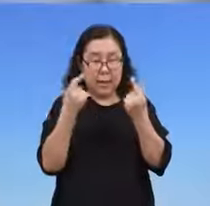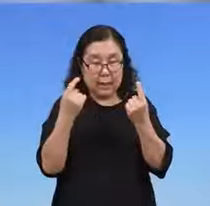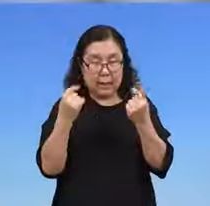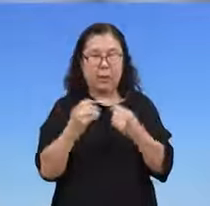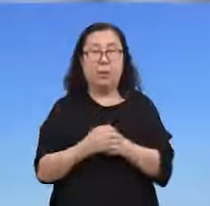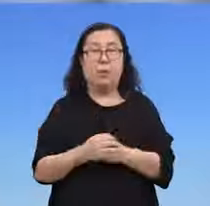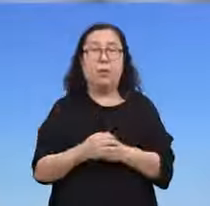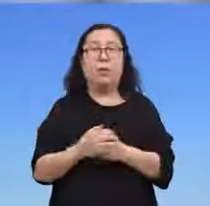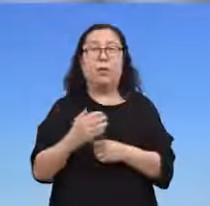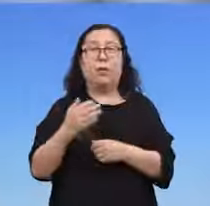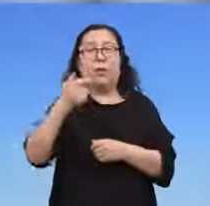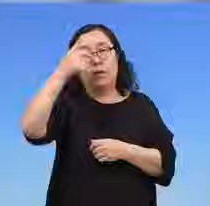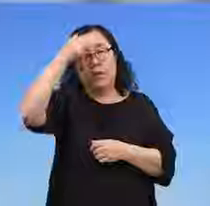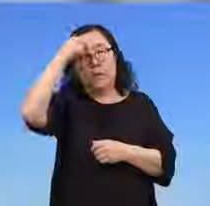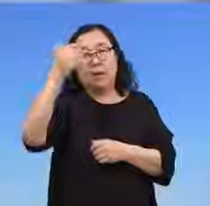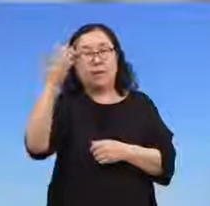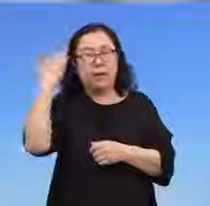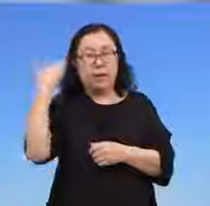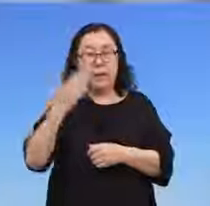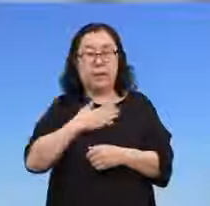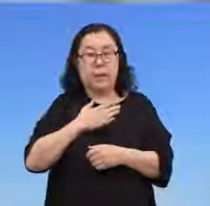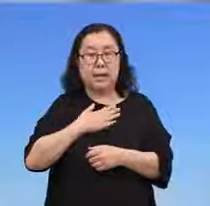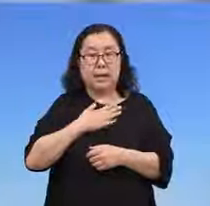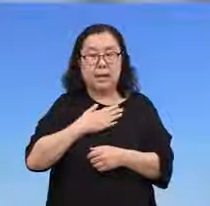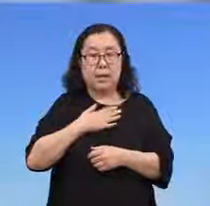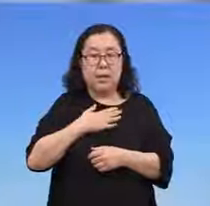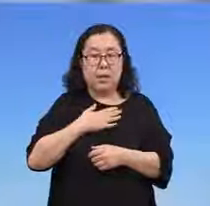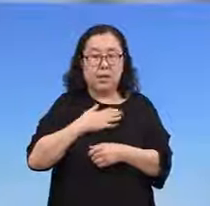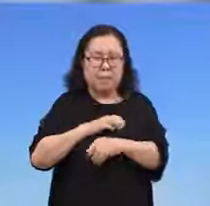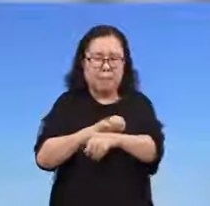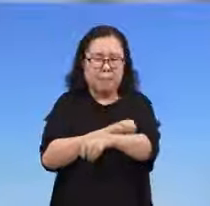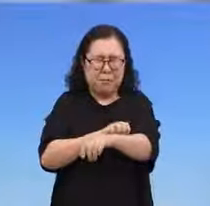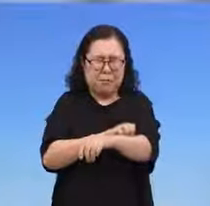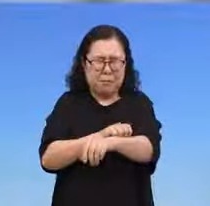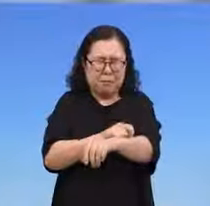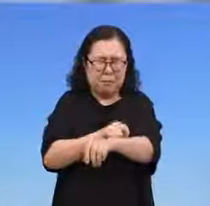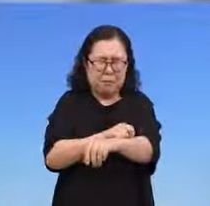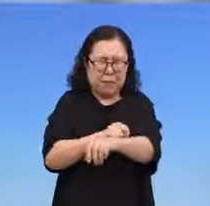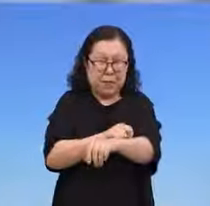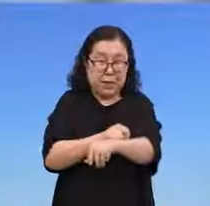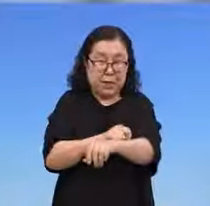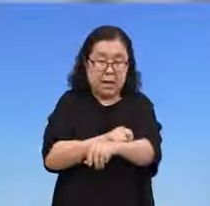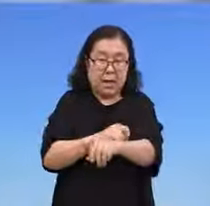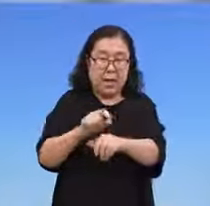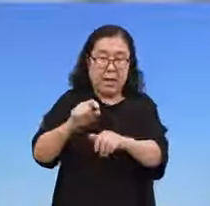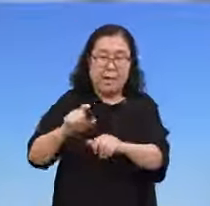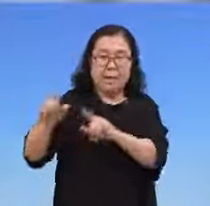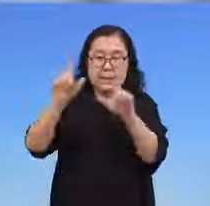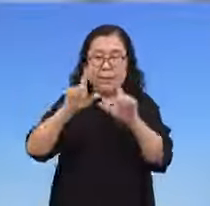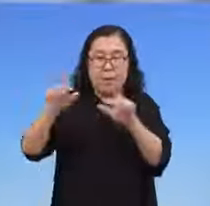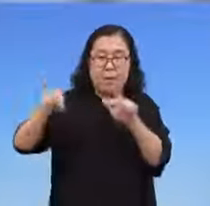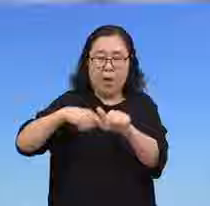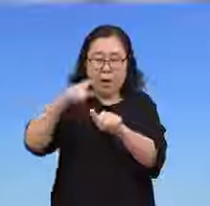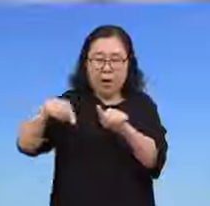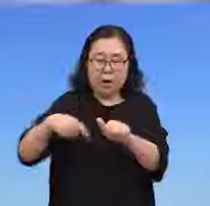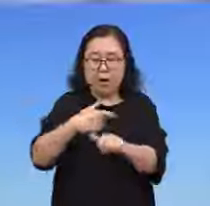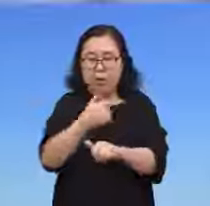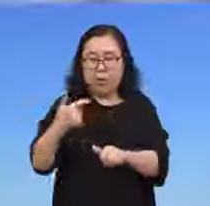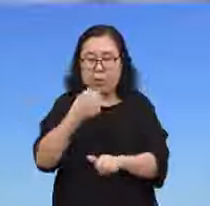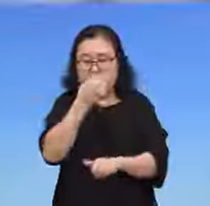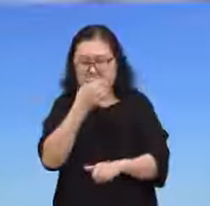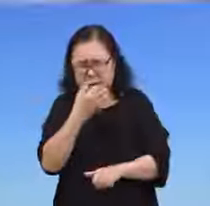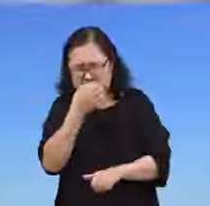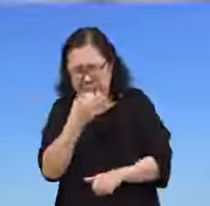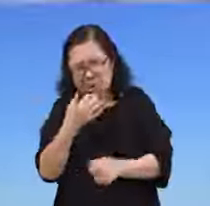옛날에는 내 무게중심이 쇠사슬에 매여있는 불편한 환경, 불편한 삶, 이게 나를 너무 힘들게 했기 때문에